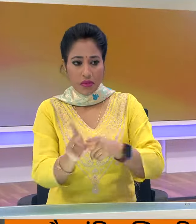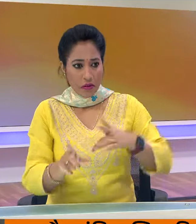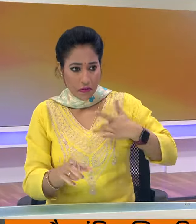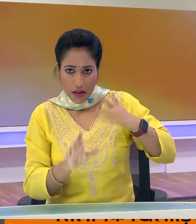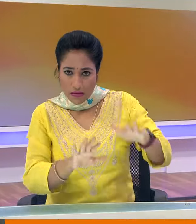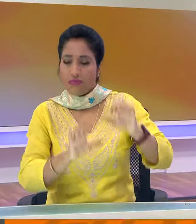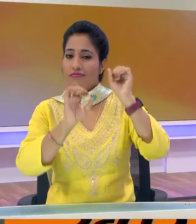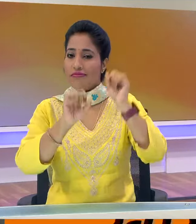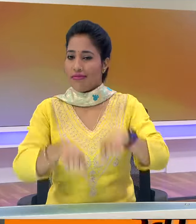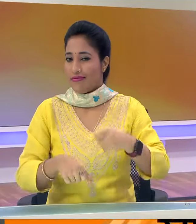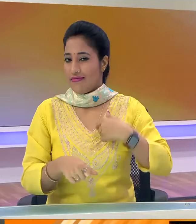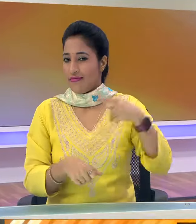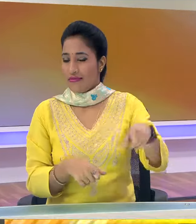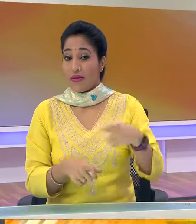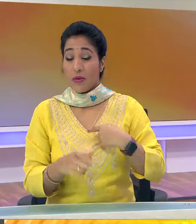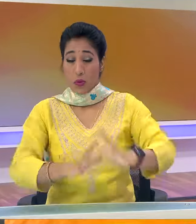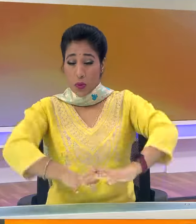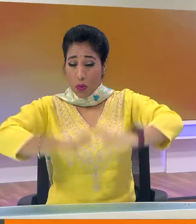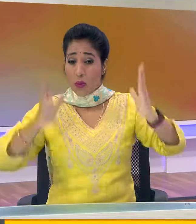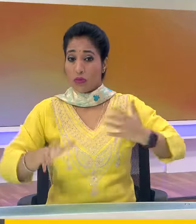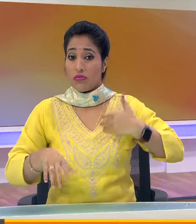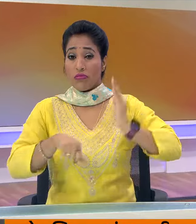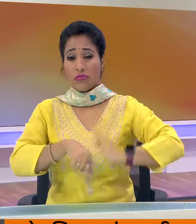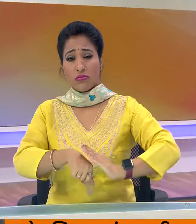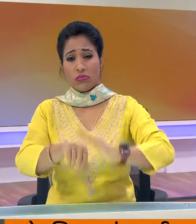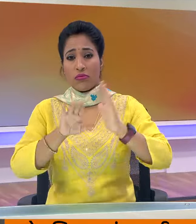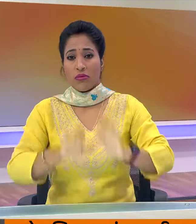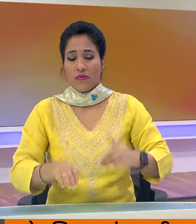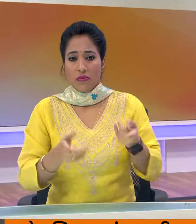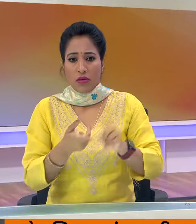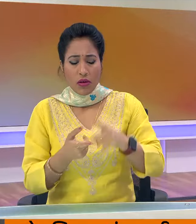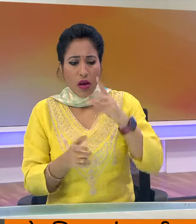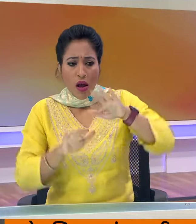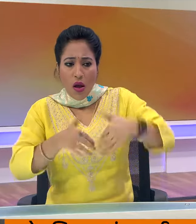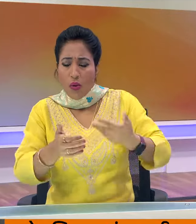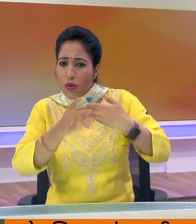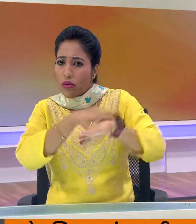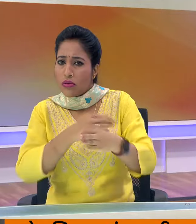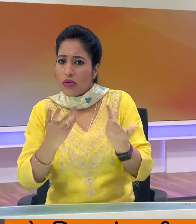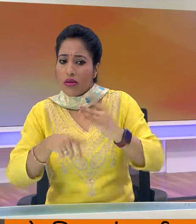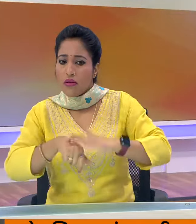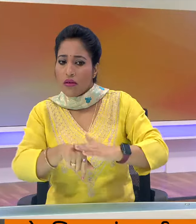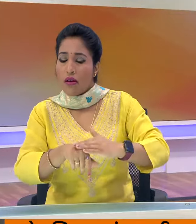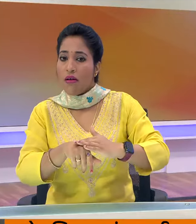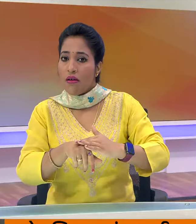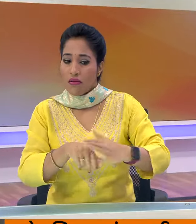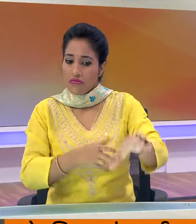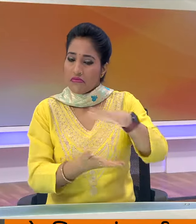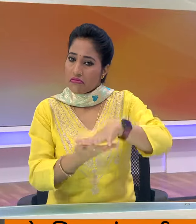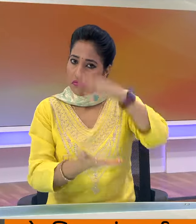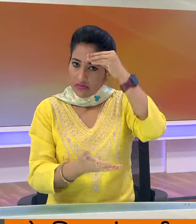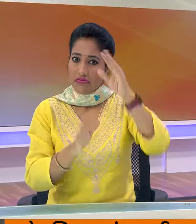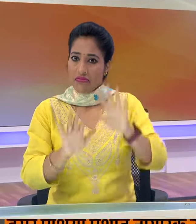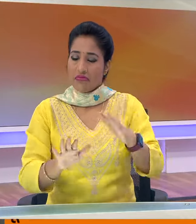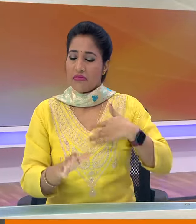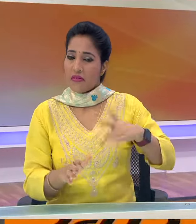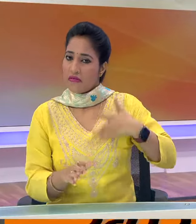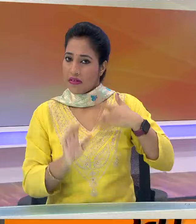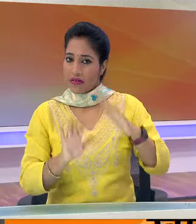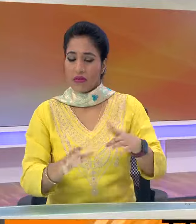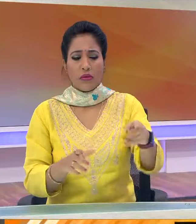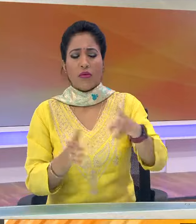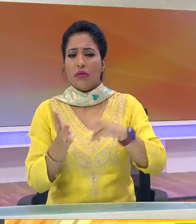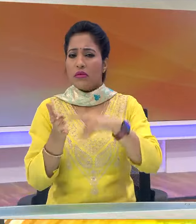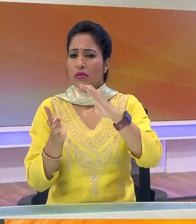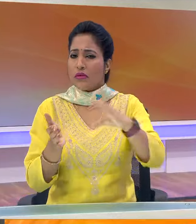सर, सर वी गेन लॉट ऑफ एक्सपीरियंस और आर्मी लाइफ कैसे एक्सपीरियंस करनी वो भी यहाँ पे आके पता चला थोड़ा। क्या लगता है